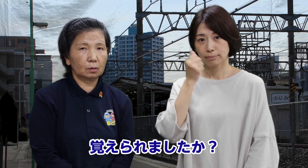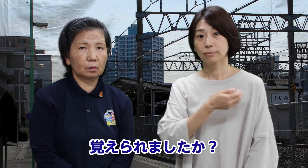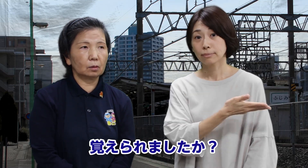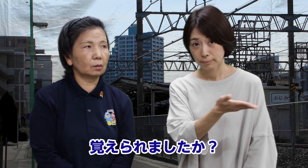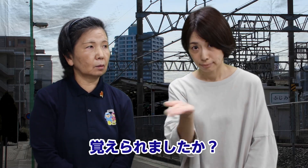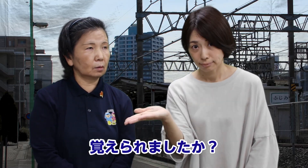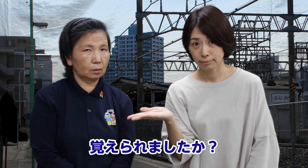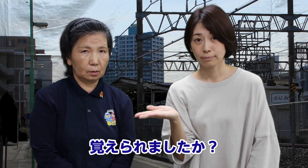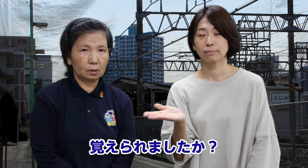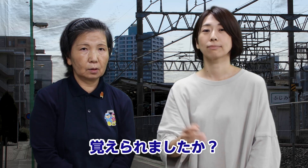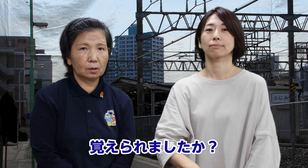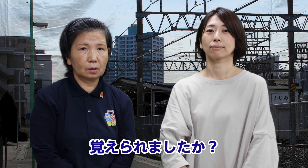覚えられましたか？